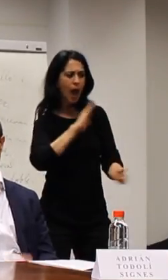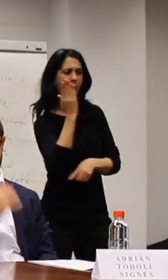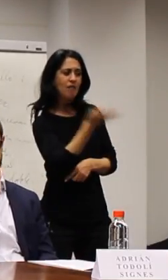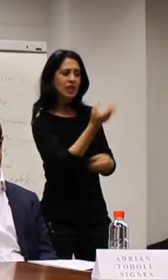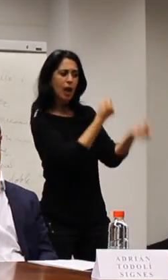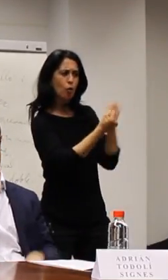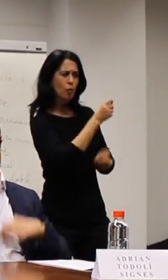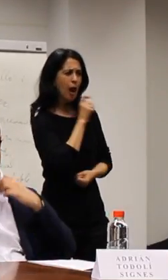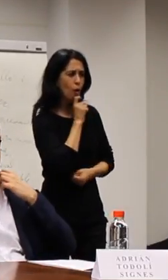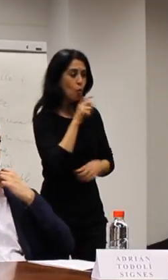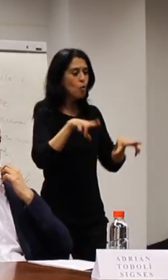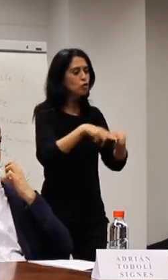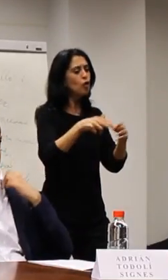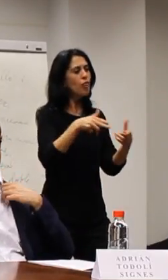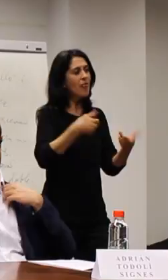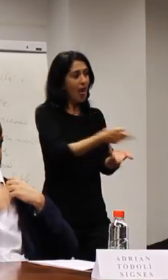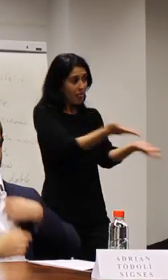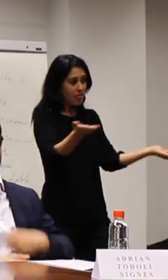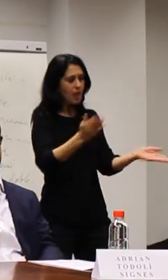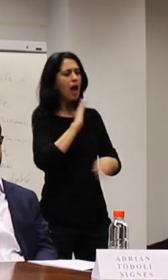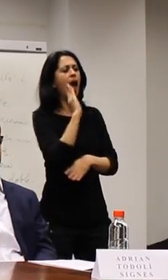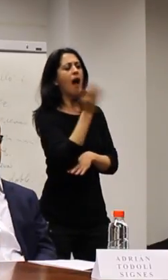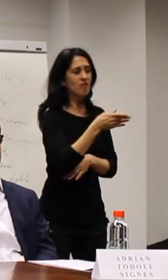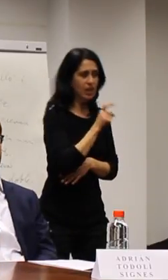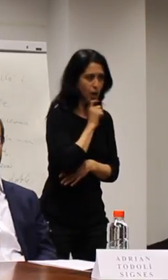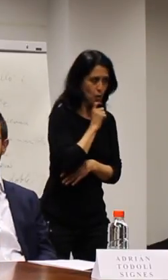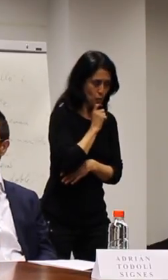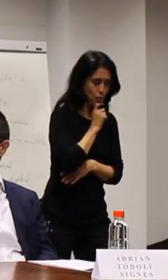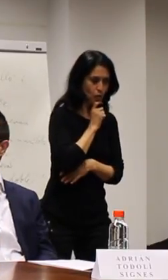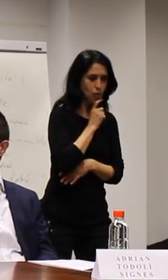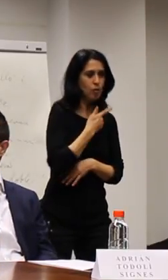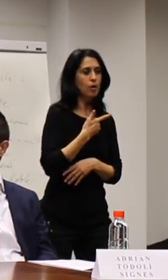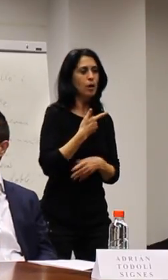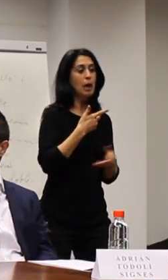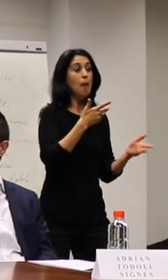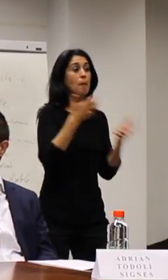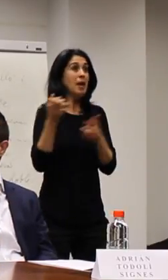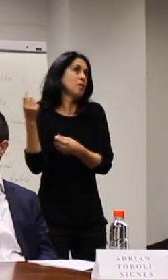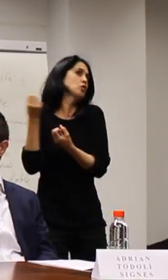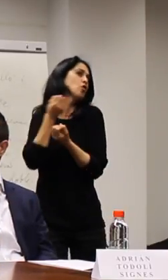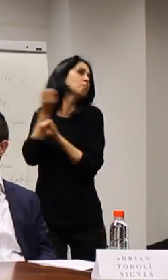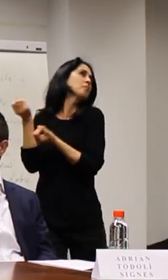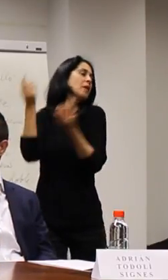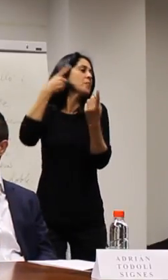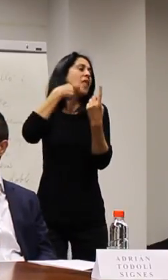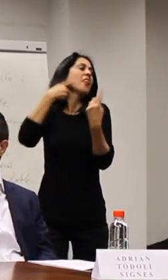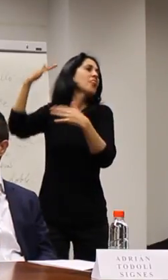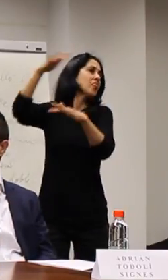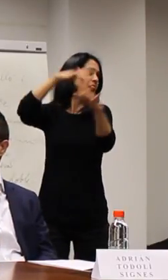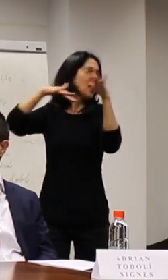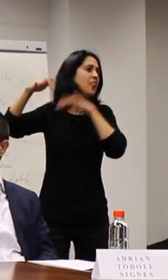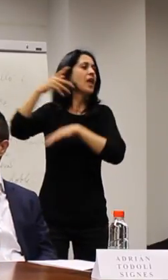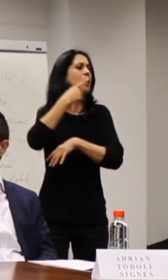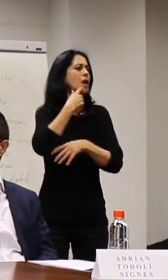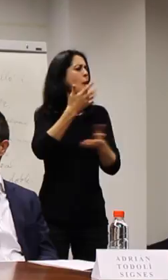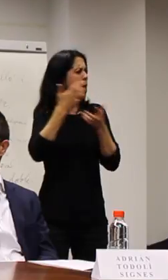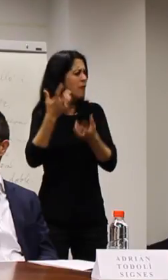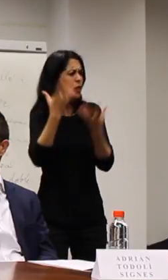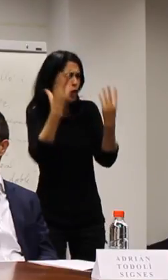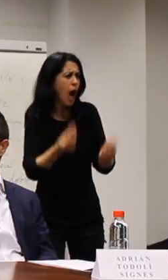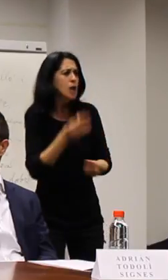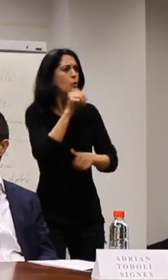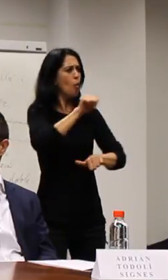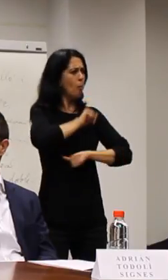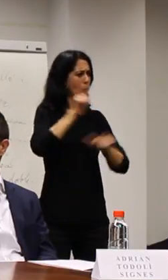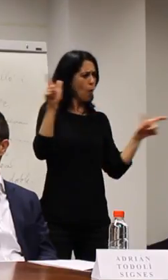la sociedad actual. ¿Qué supuestos beneficios de estos que se dice, ¿no?, que pueden ayudar a disminuir la tasa del paro, que abren